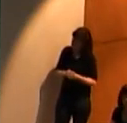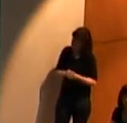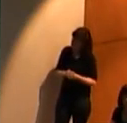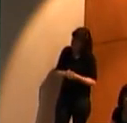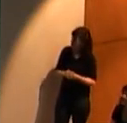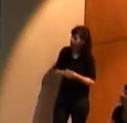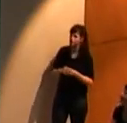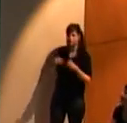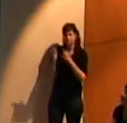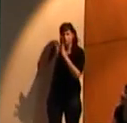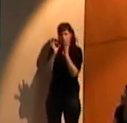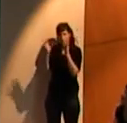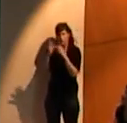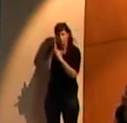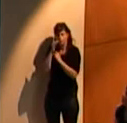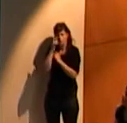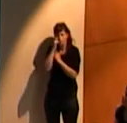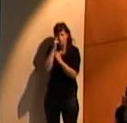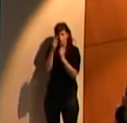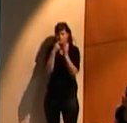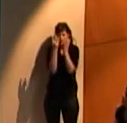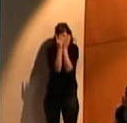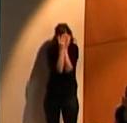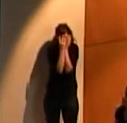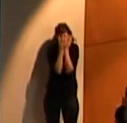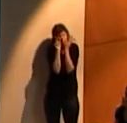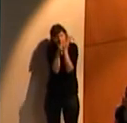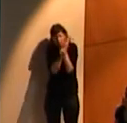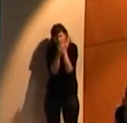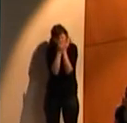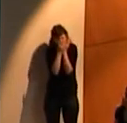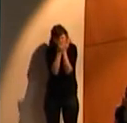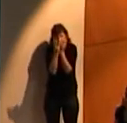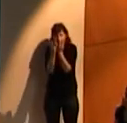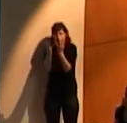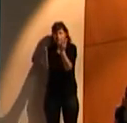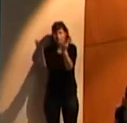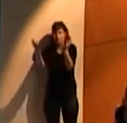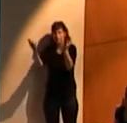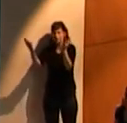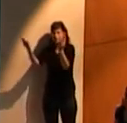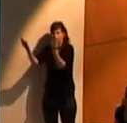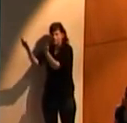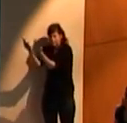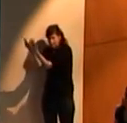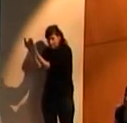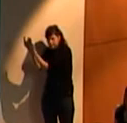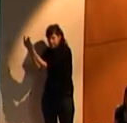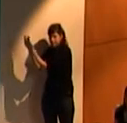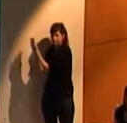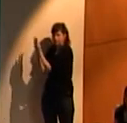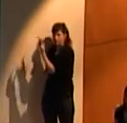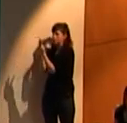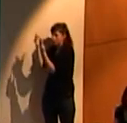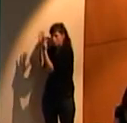plus en plus se ferme à l'environnement extérieur pour arriver à des zones plus intimes, en fait, d'avoir vraiment une gradation dans